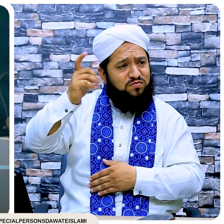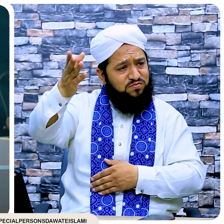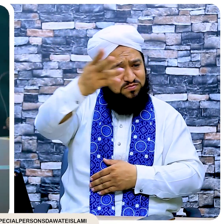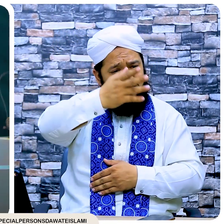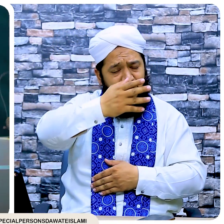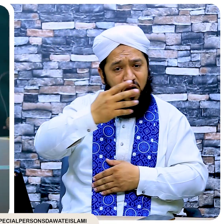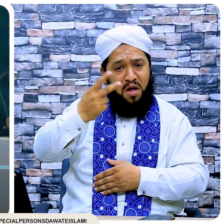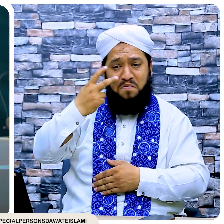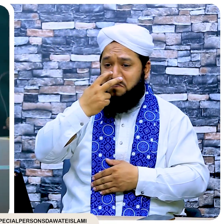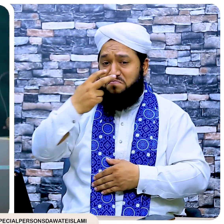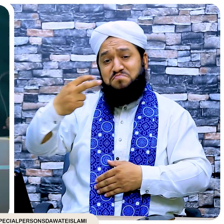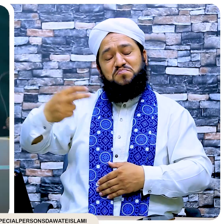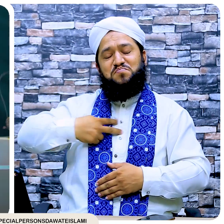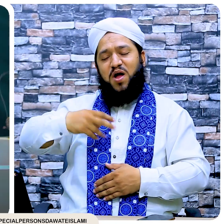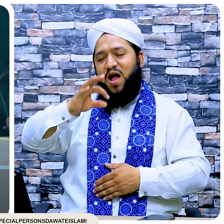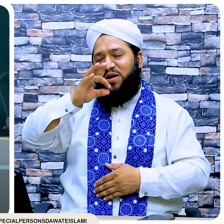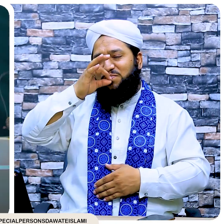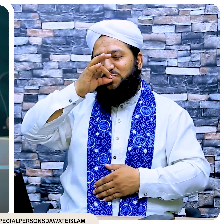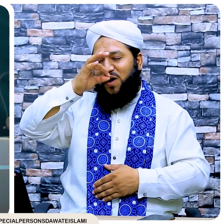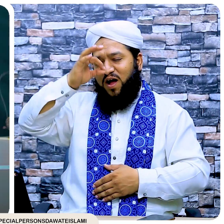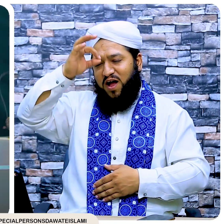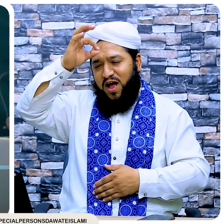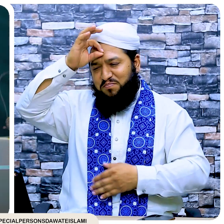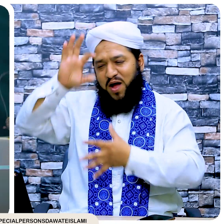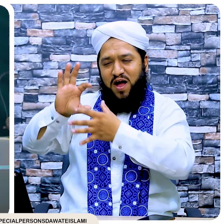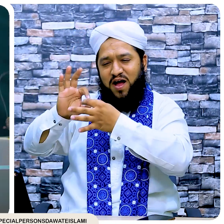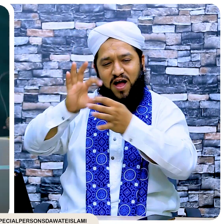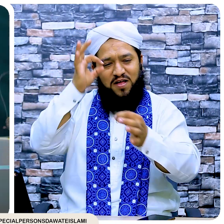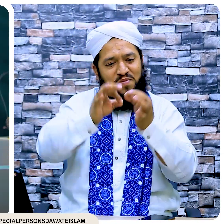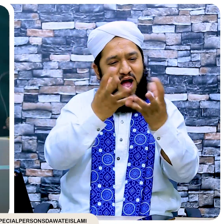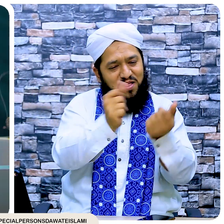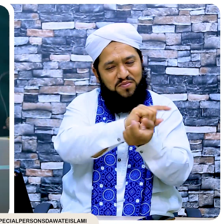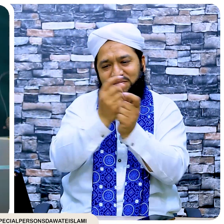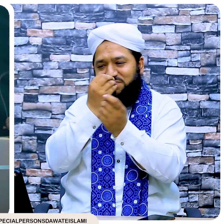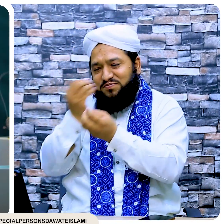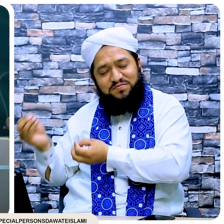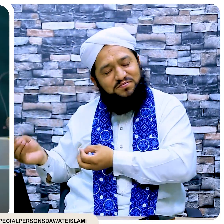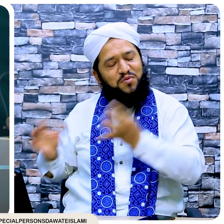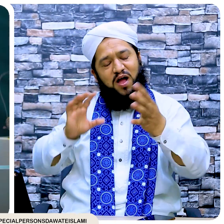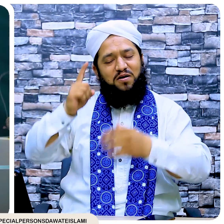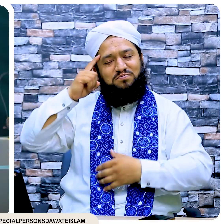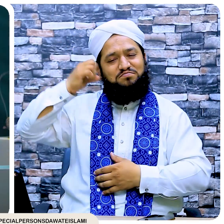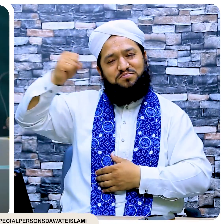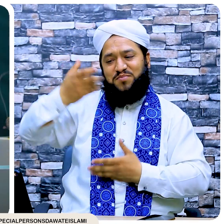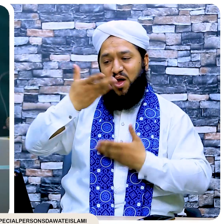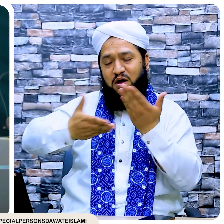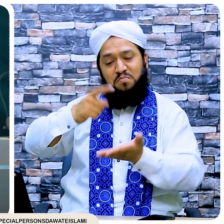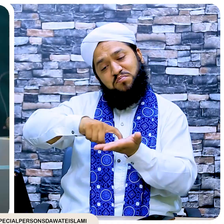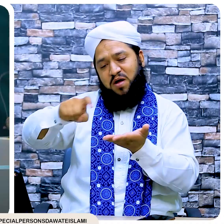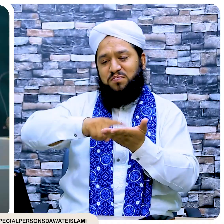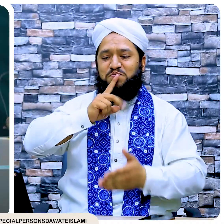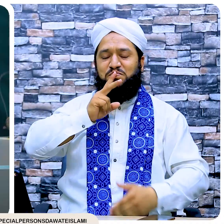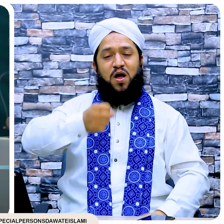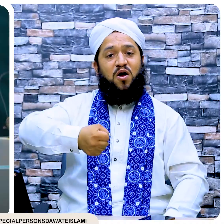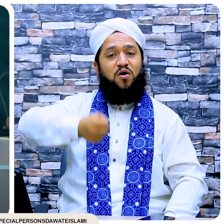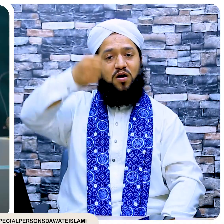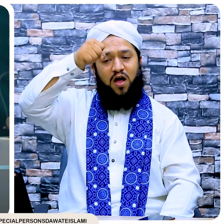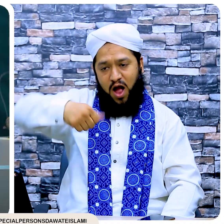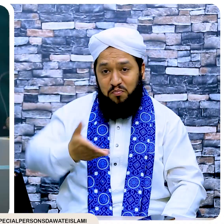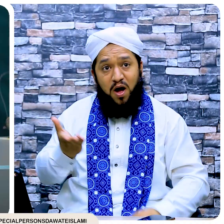نکلا کہ دیکھو یوں نکلتے ہیں جہنم سے خدا والے۔ ایک ڈیسیشن تھا جو لے لیا گیا۔